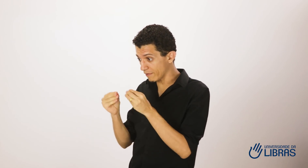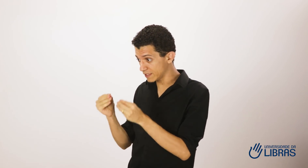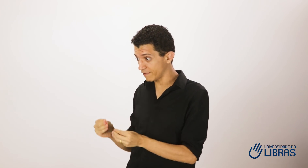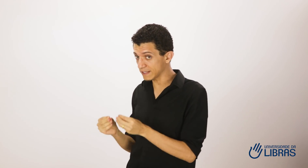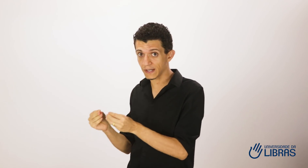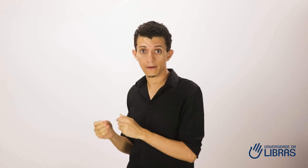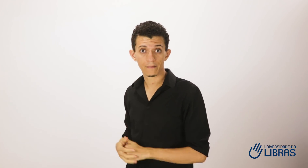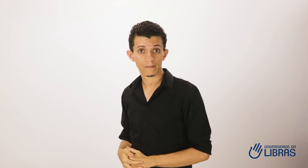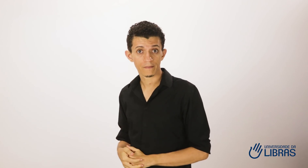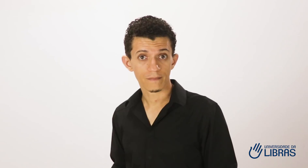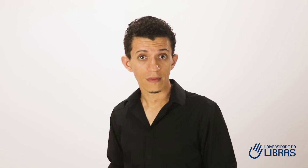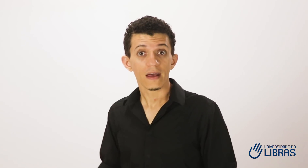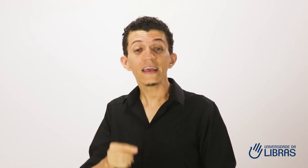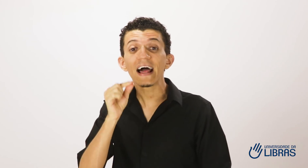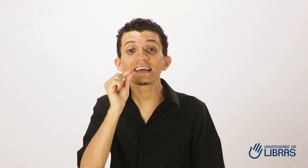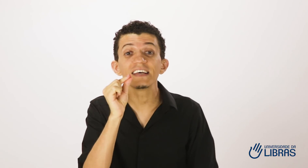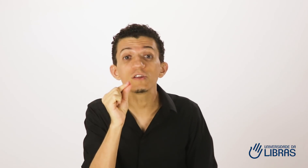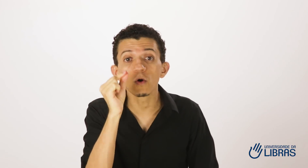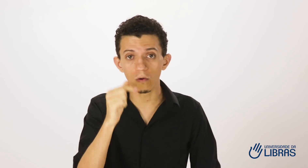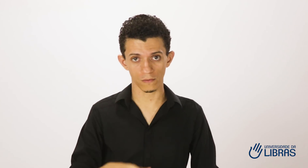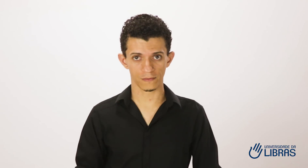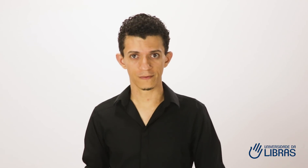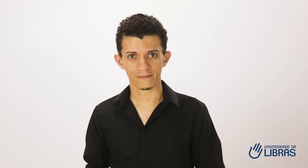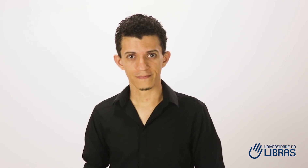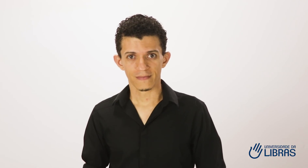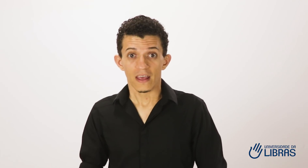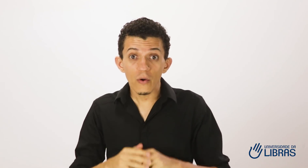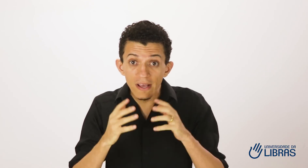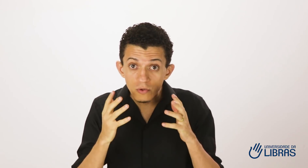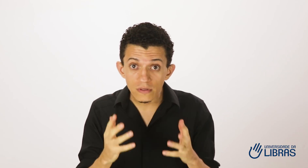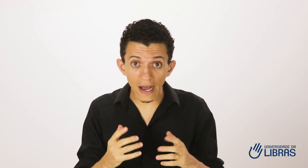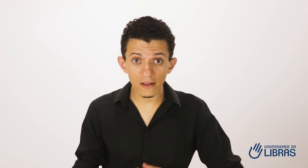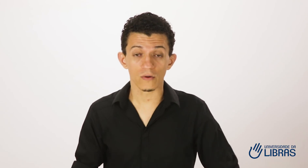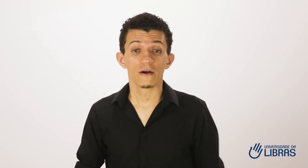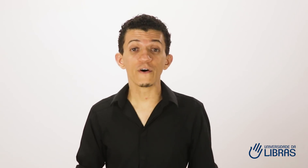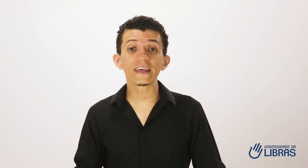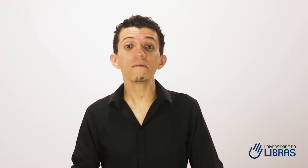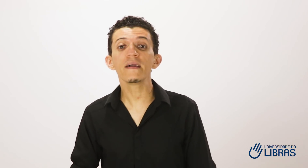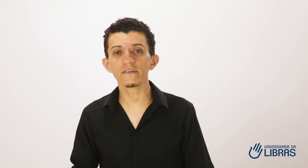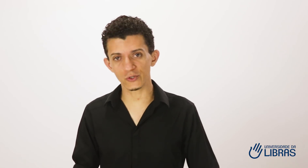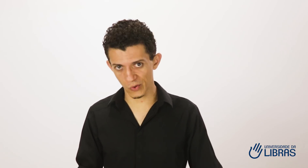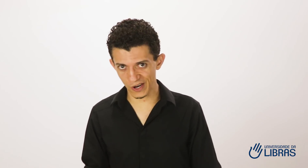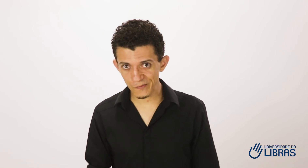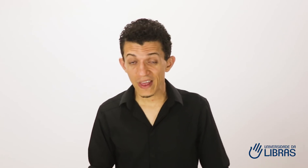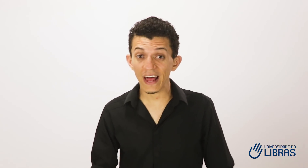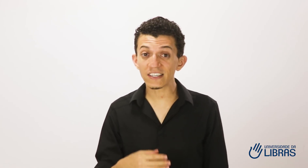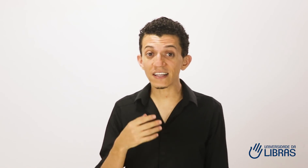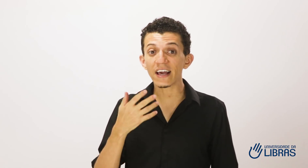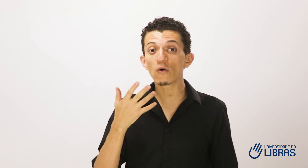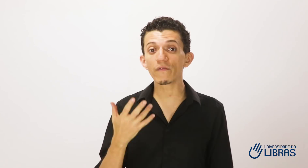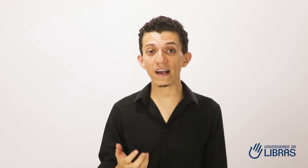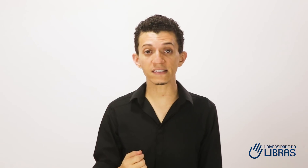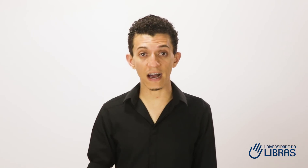você fazer. E ela aceitou. O resultado foi que em menos de 1 ano, ela já até